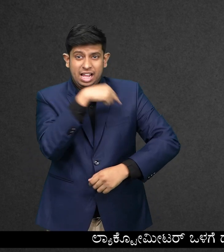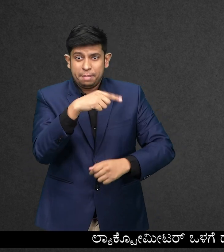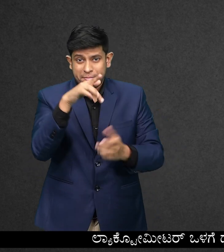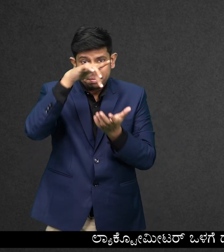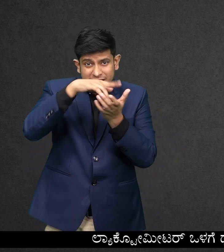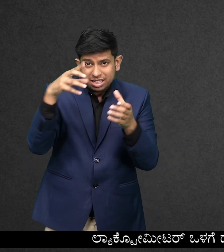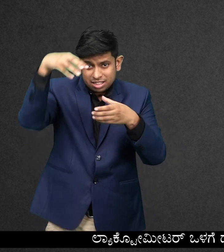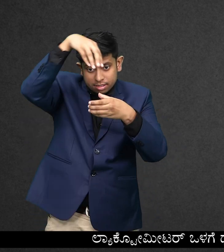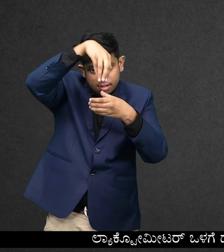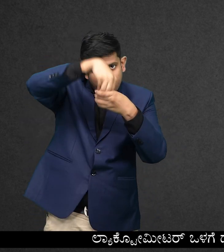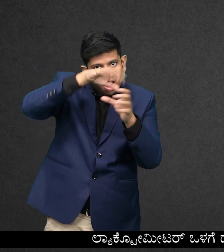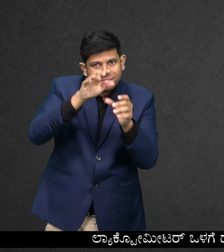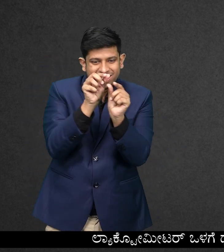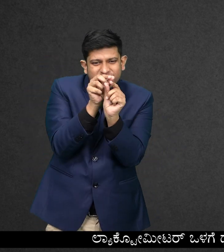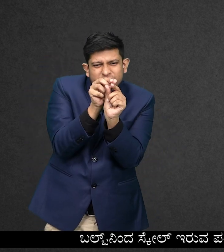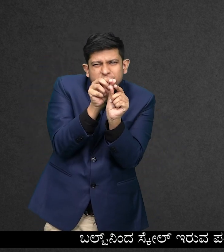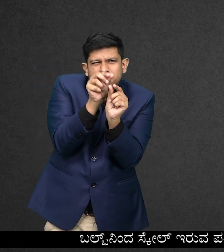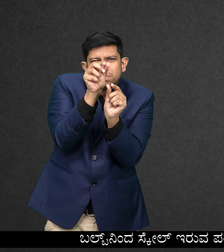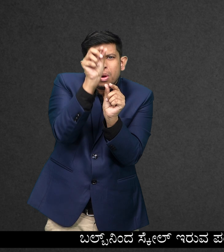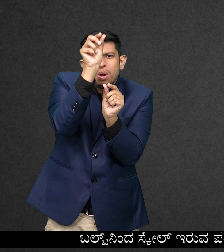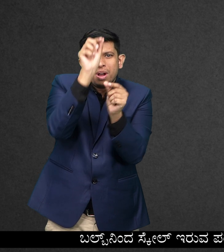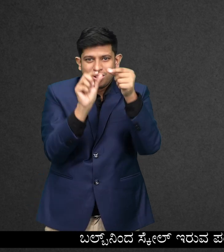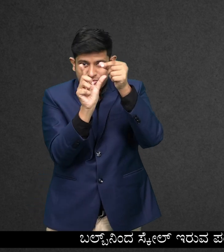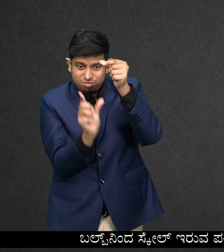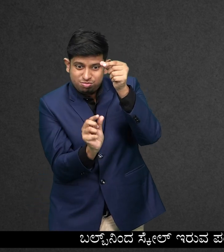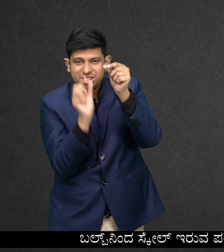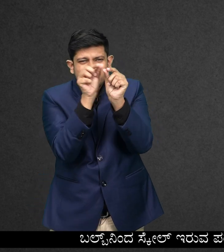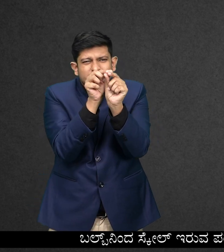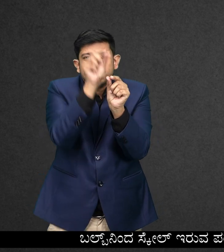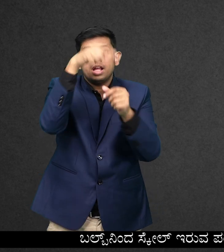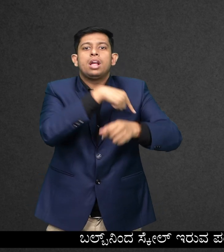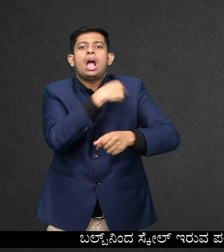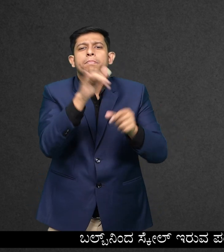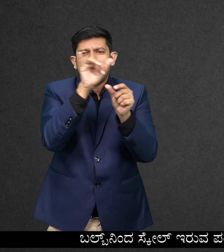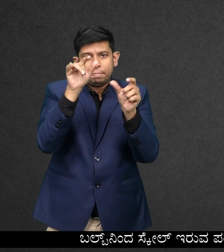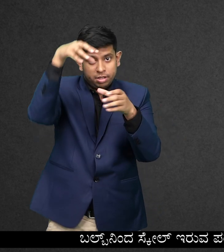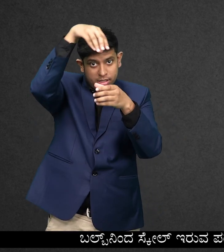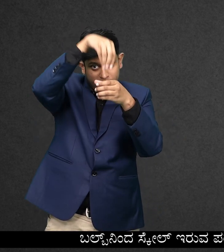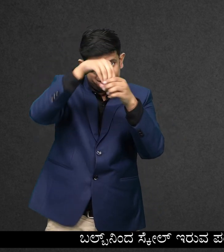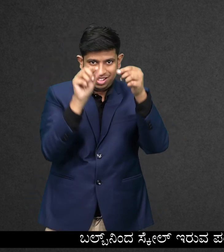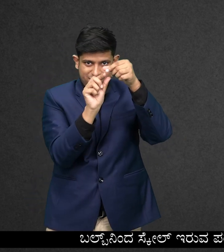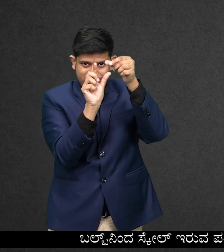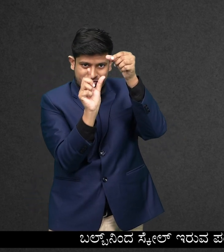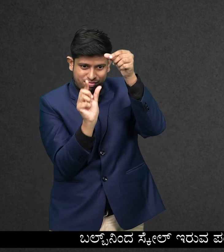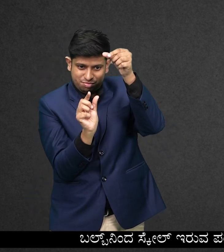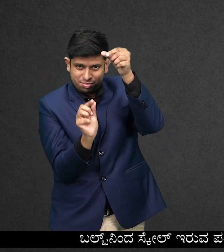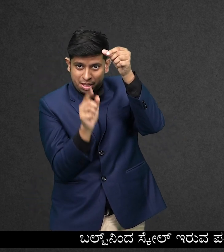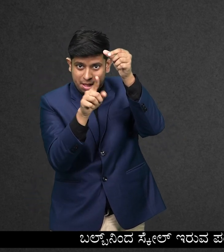ಲ್ಯಾಕ್ಟೋಮೀಟರ್ ಒಳಗೆ ಥರ್ಮಾಮೀಟರ್ ಅನ್ನ ಇರಿಸಲಾಗುತ್ತೆ. ಇದು ಬಲ್ಬ್ನಿಂದ ಸ್ಕೇಲ್ ಇರುವ ಪರೀಕ್ಷಾ ಟ್ಯೂಬ್ನ ಮೇಲೆ ಭಾಗಕ್ಕೆ